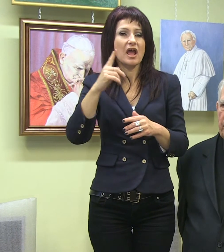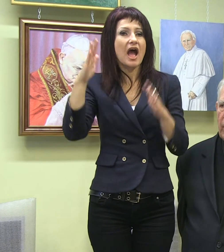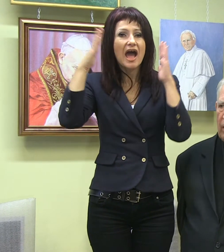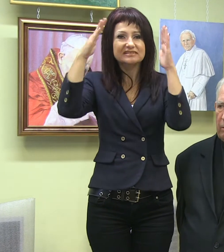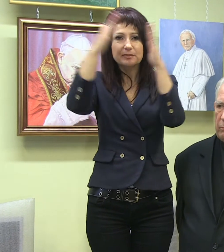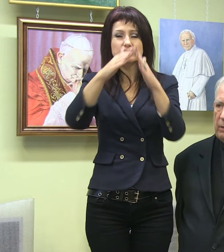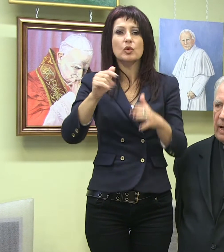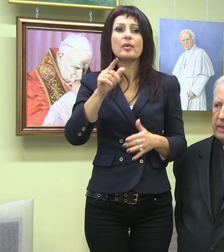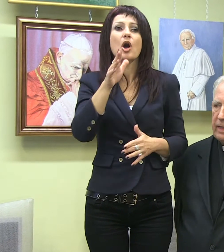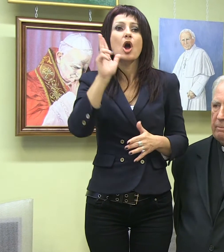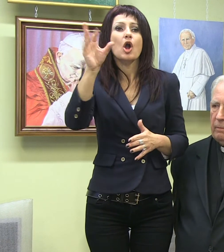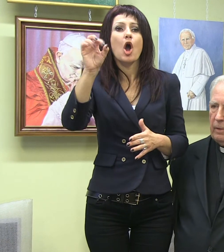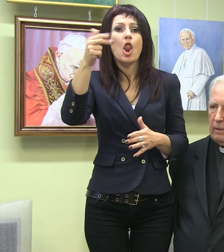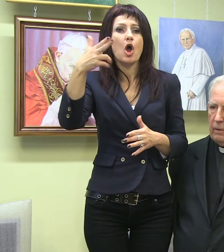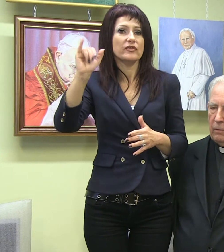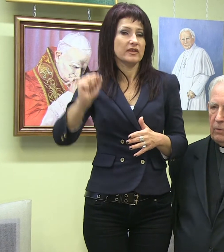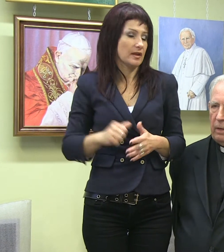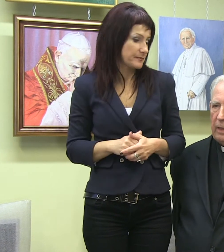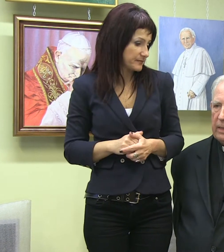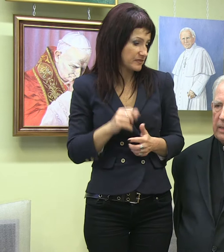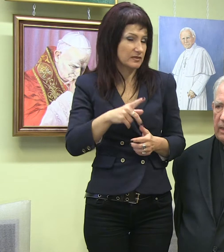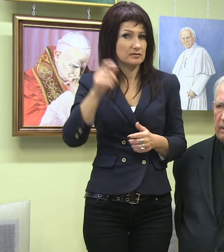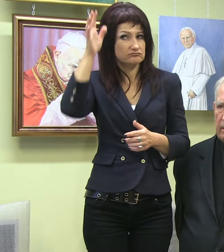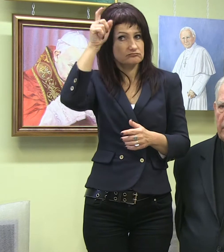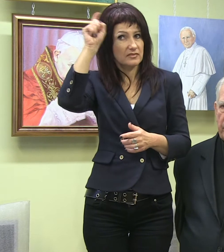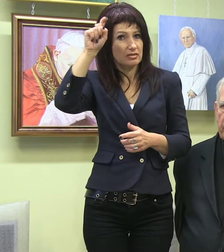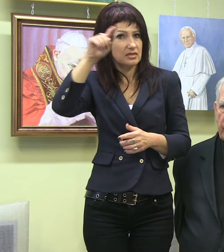Kolonii, prymasem Niemiec.